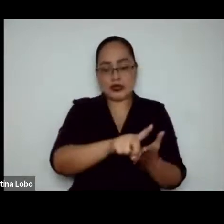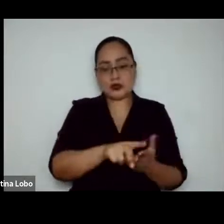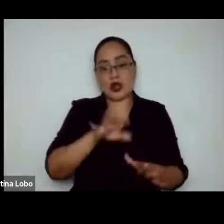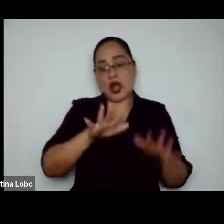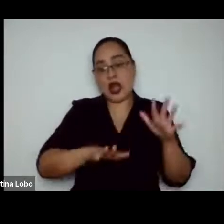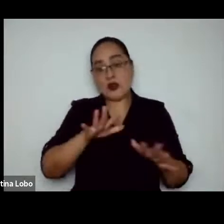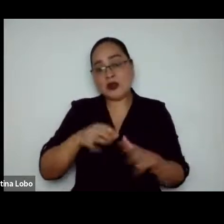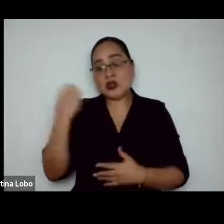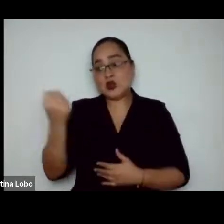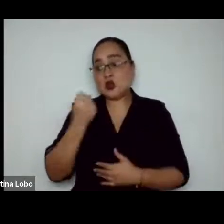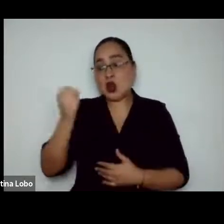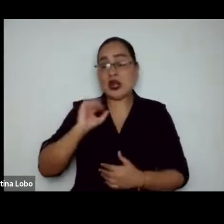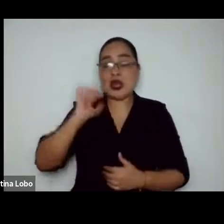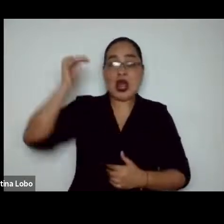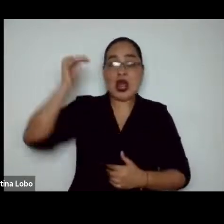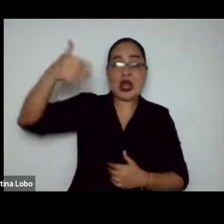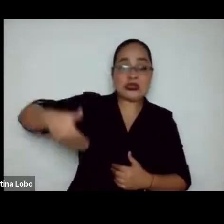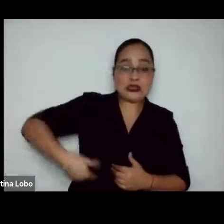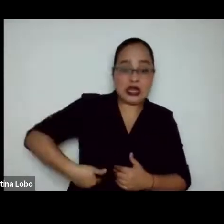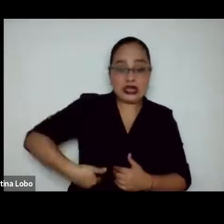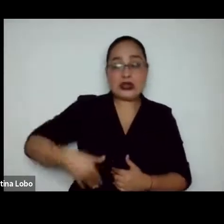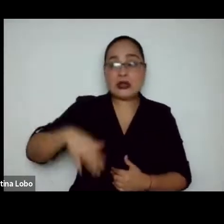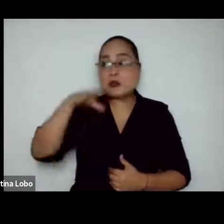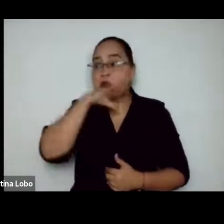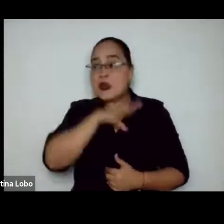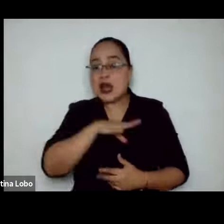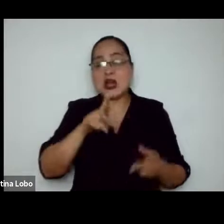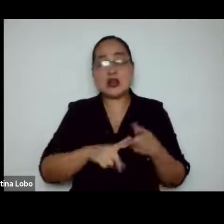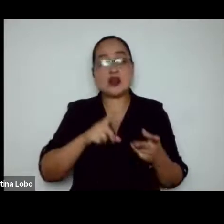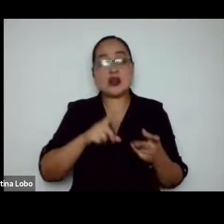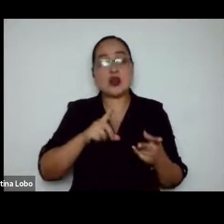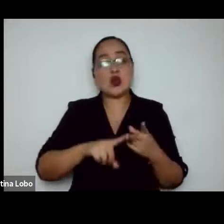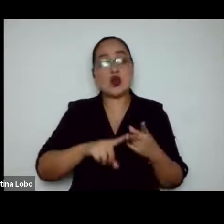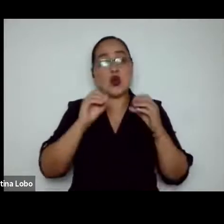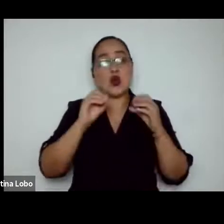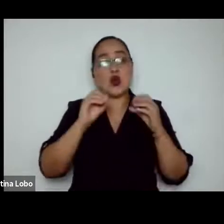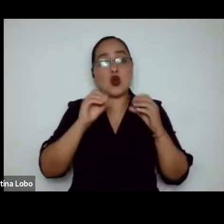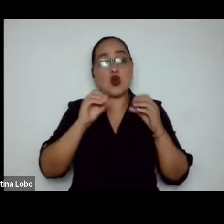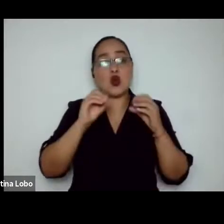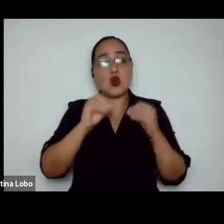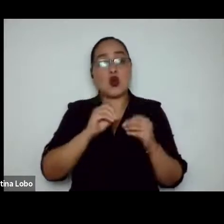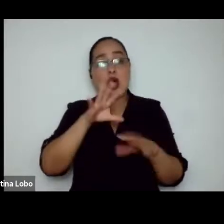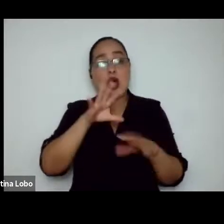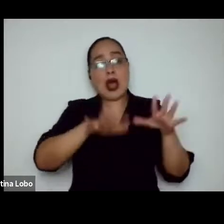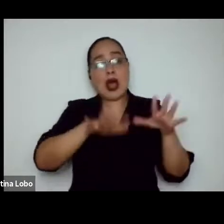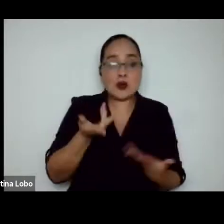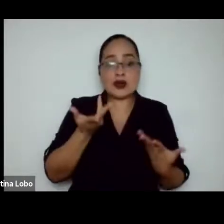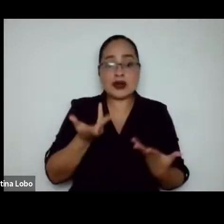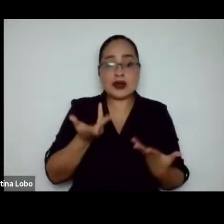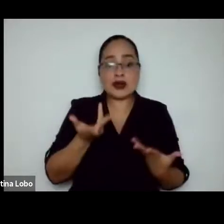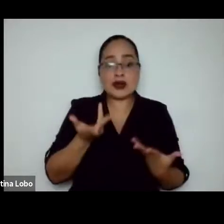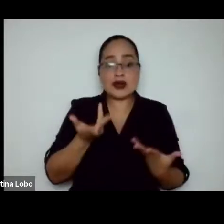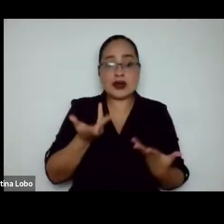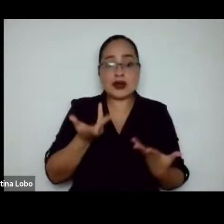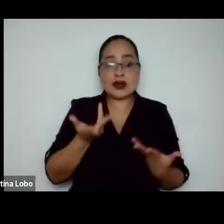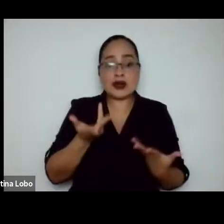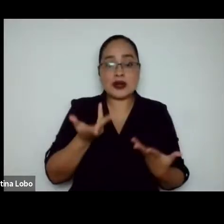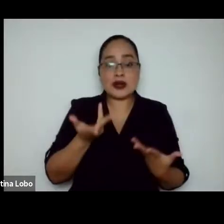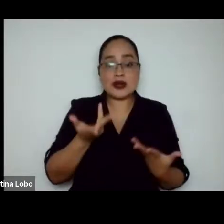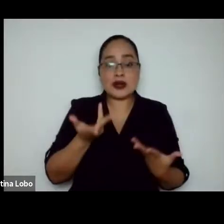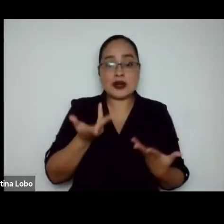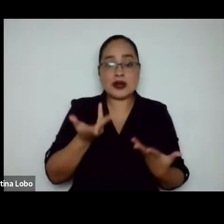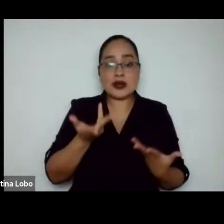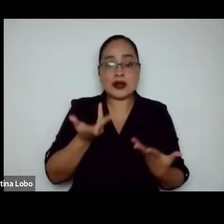suerte de haber tenido un accidente, la mala suerte de haber nacido en una situación económicamente difícil, esas situaciones en las que uno no tiene